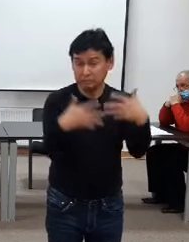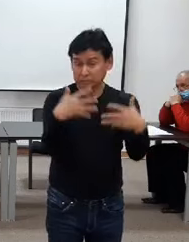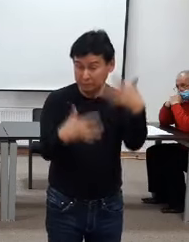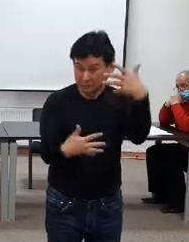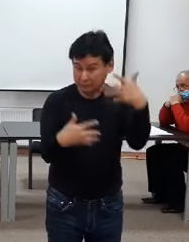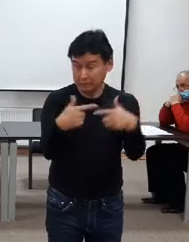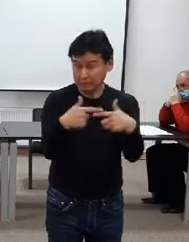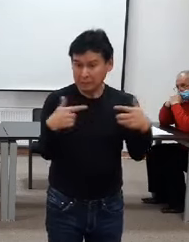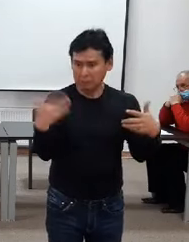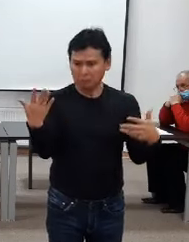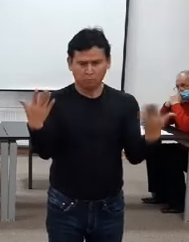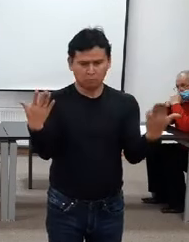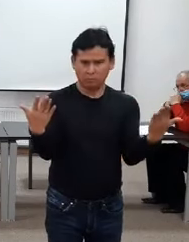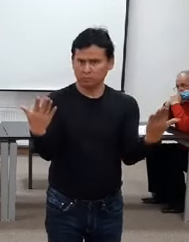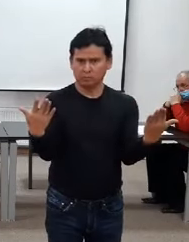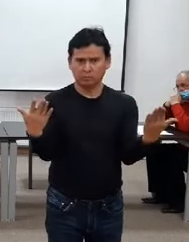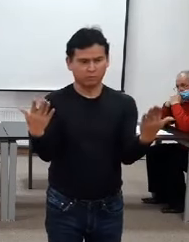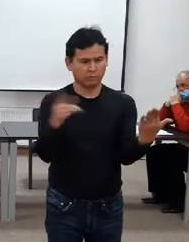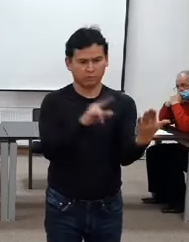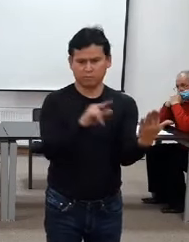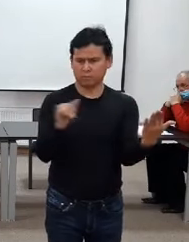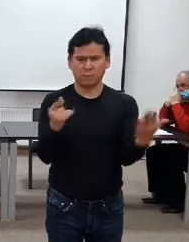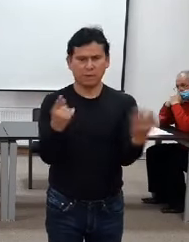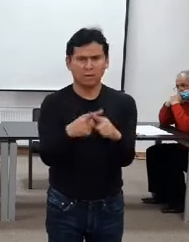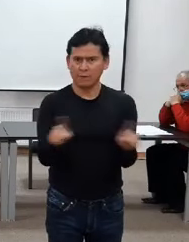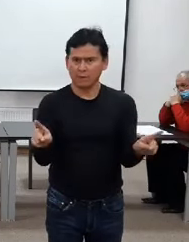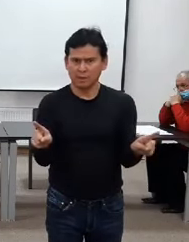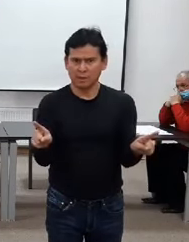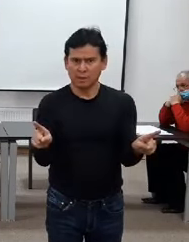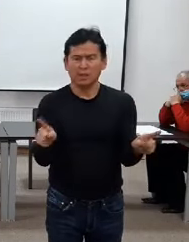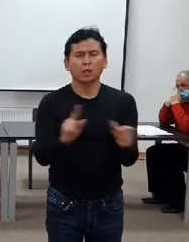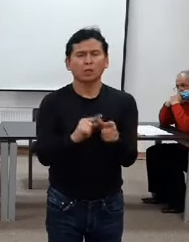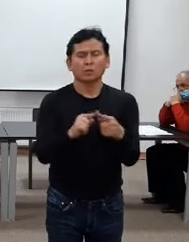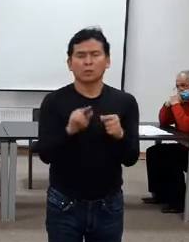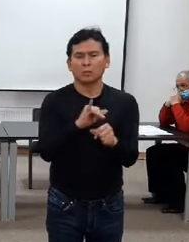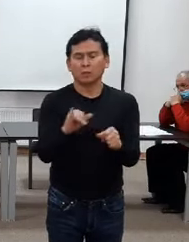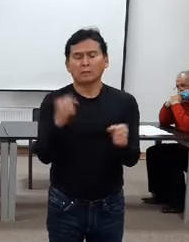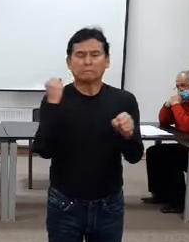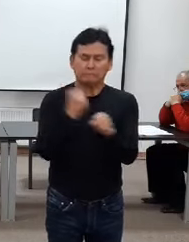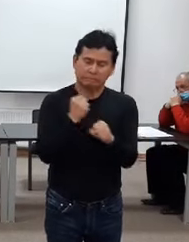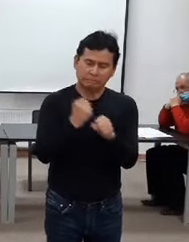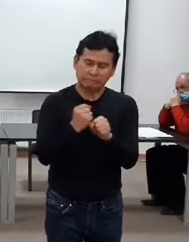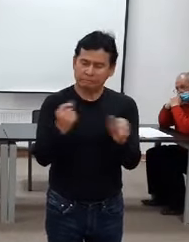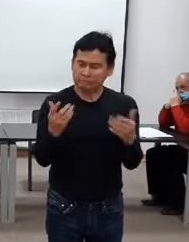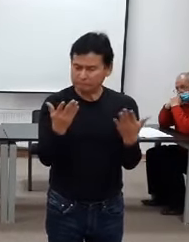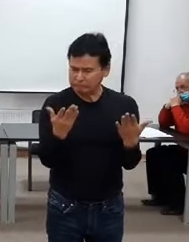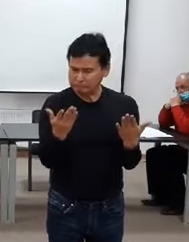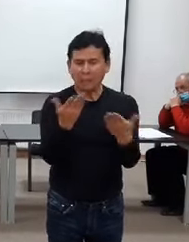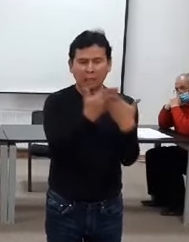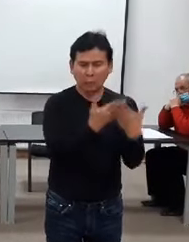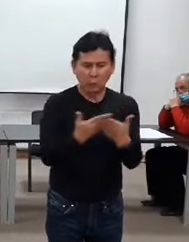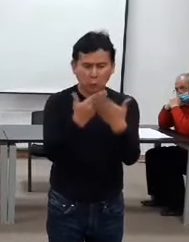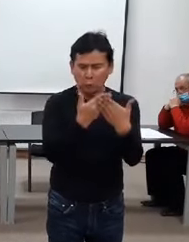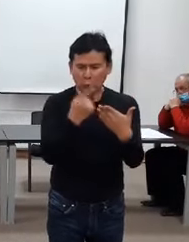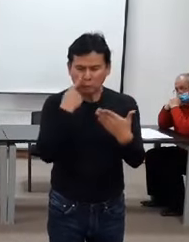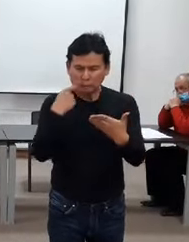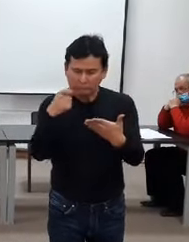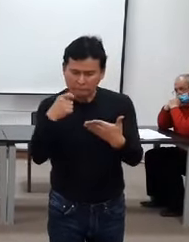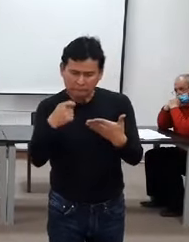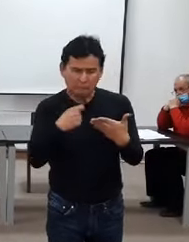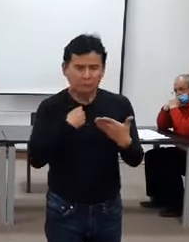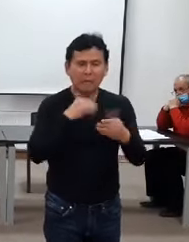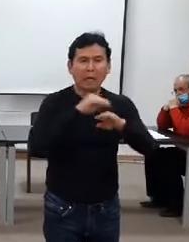lista entregada por la gerencia de la TAM y el relato de los pasajeros nos llevó a hacer este comunicado